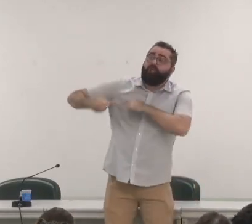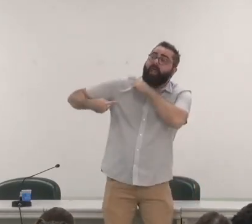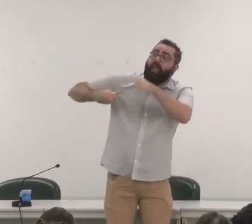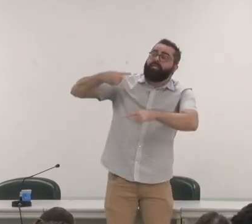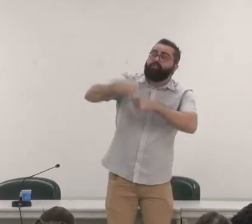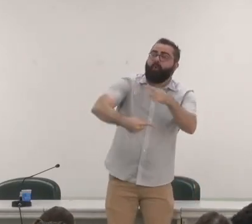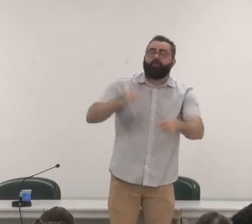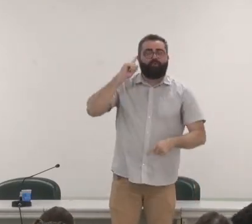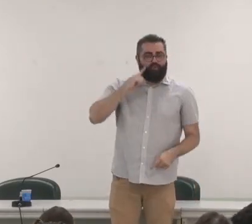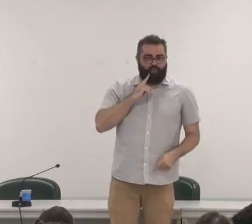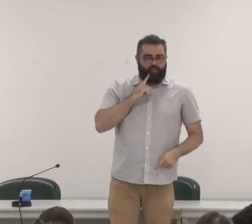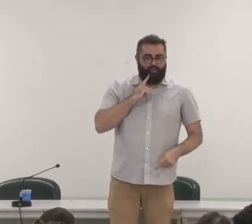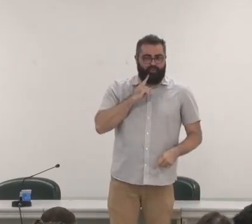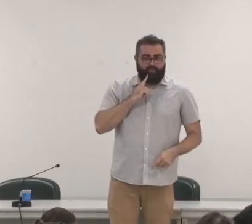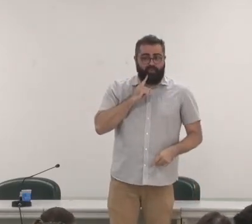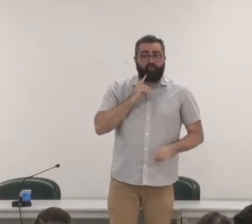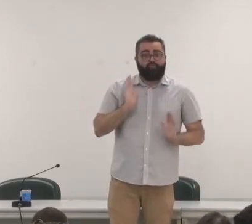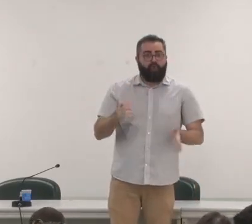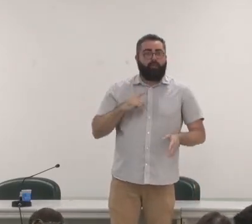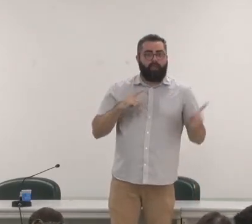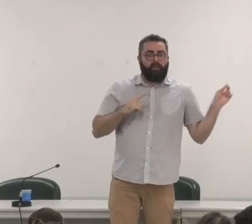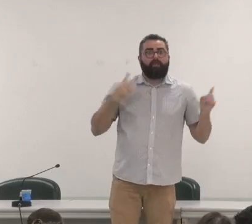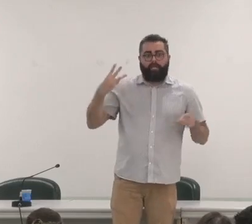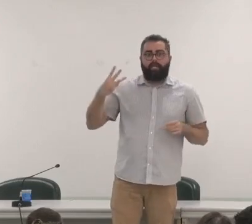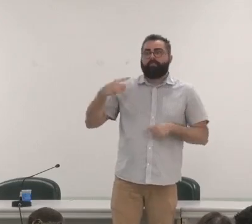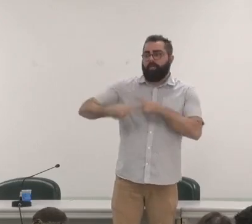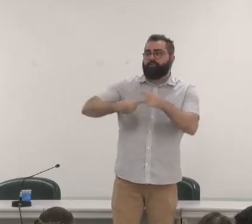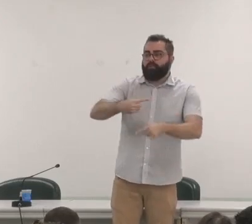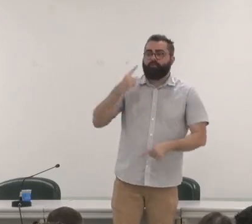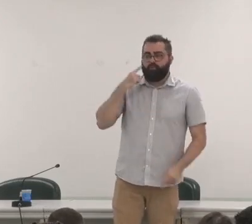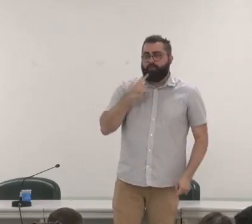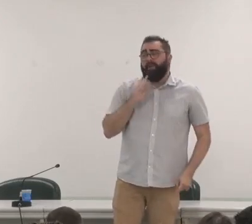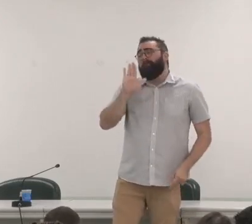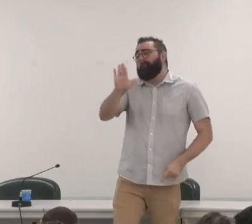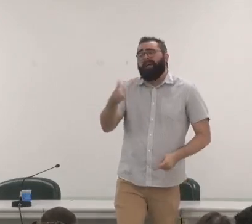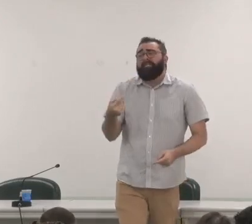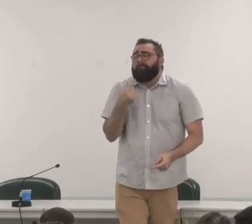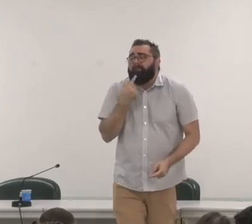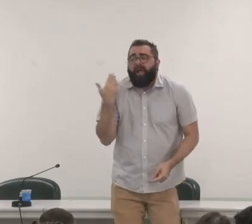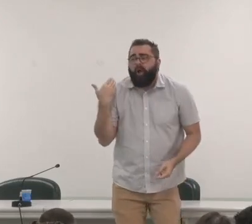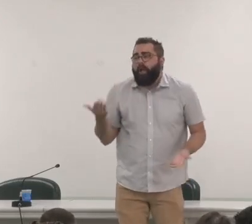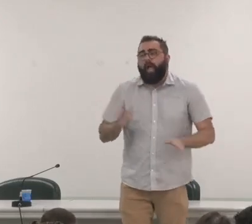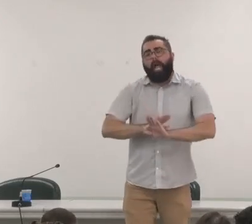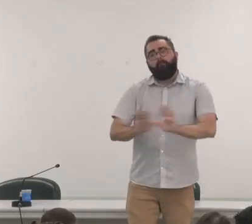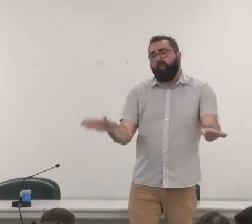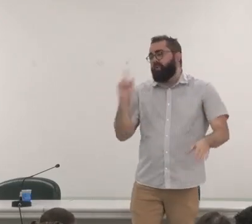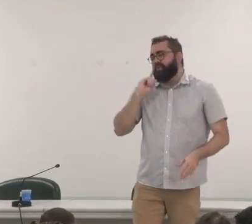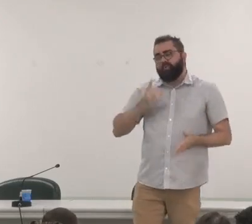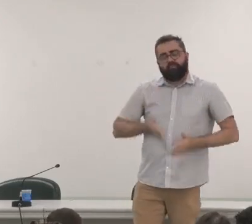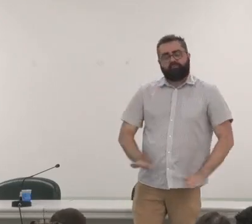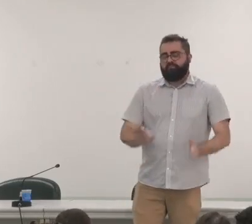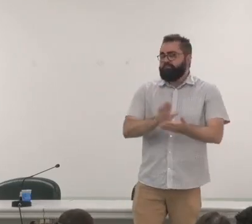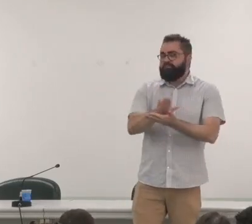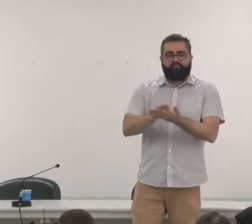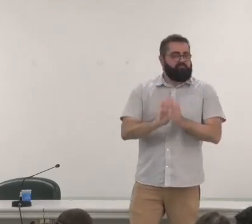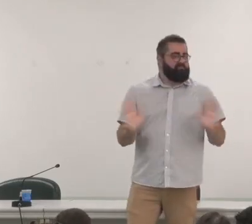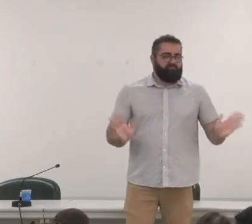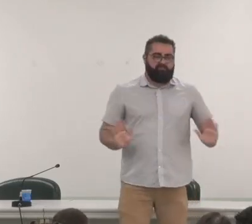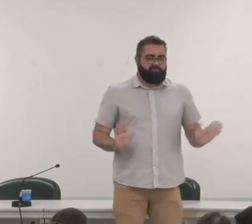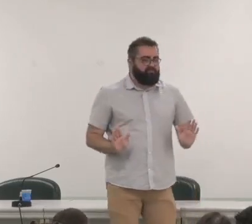Então, nós temos já 3 gerações de pessoas surdas dessa localidade, mas já faz algum tempo